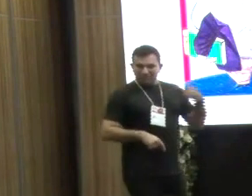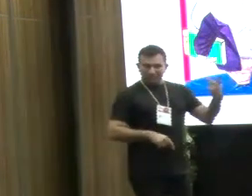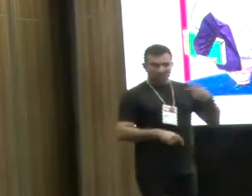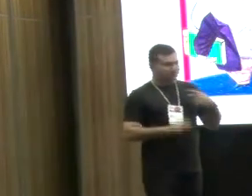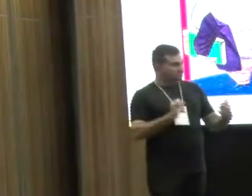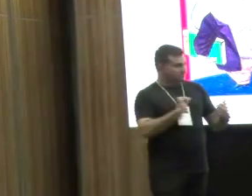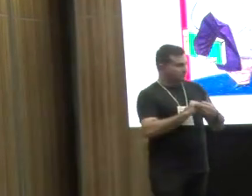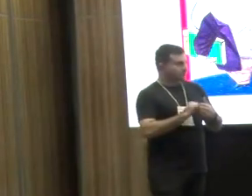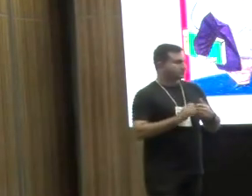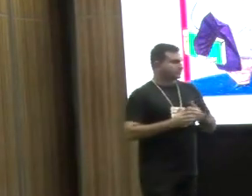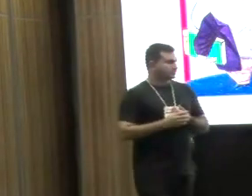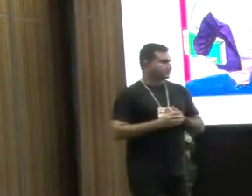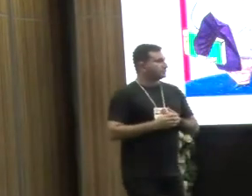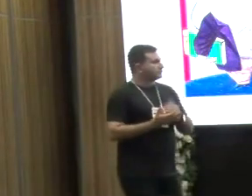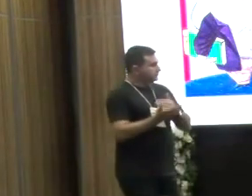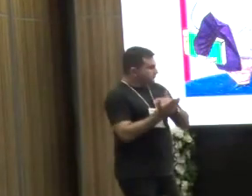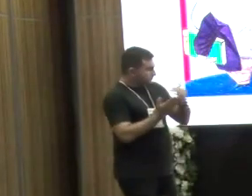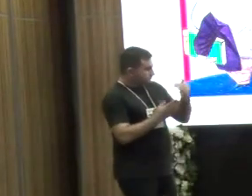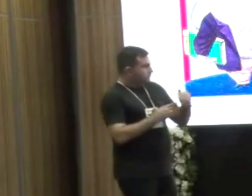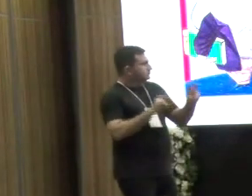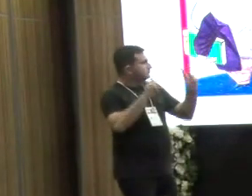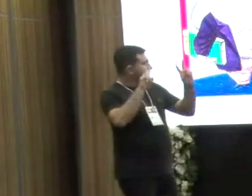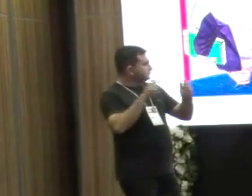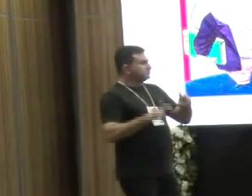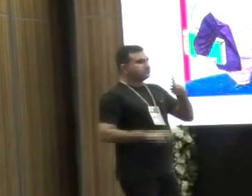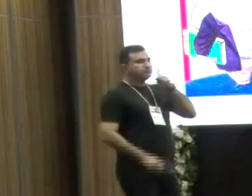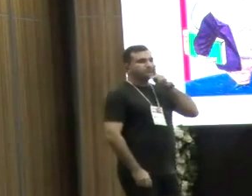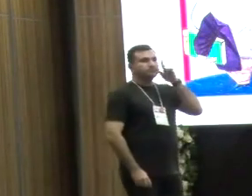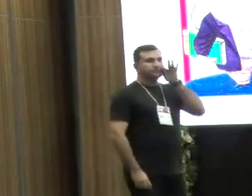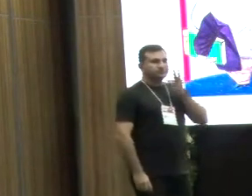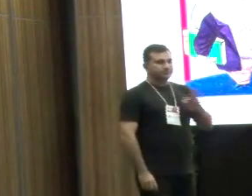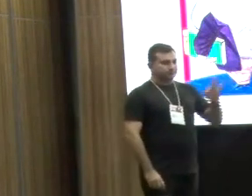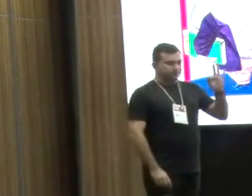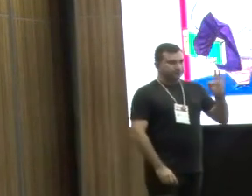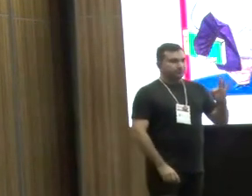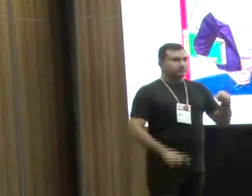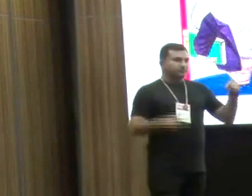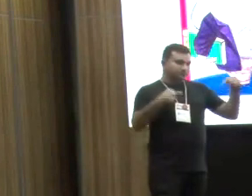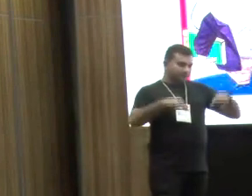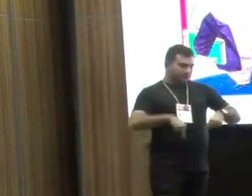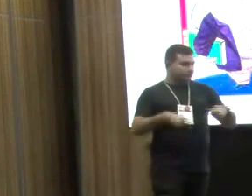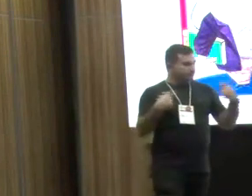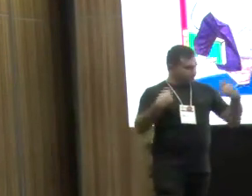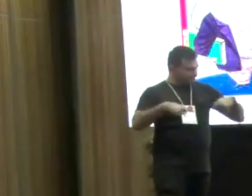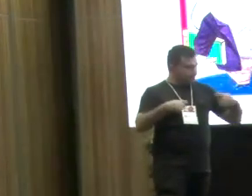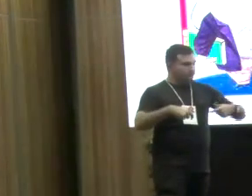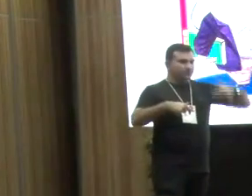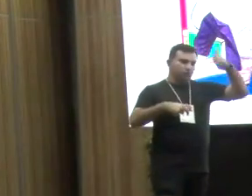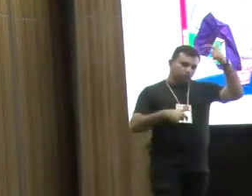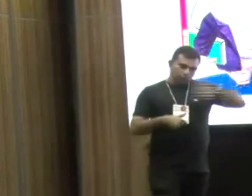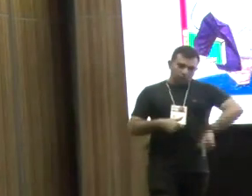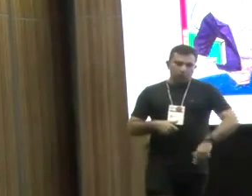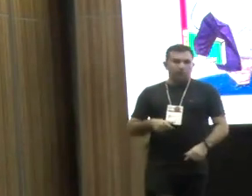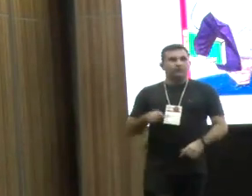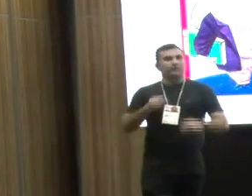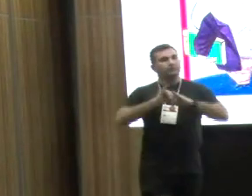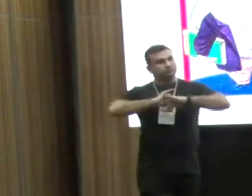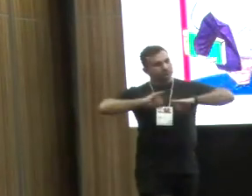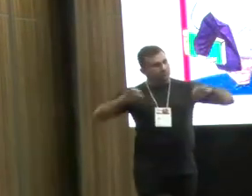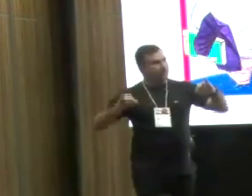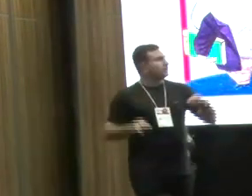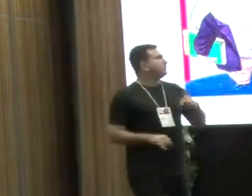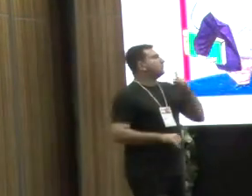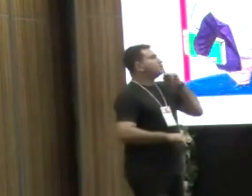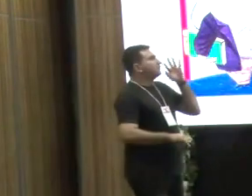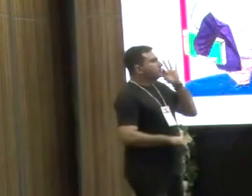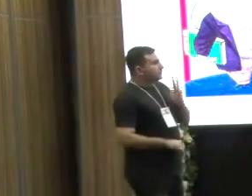E a gente começou com Paulo Freire. E é necessário reafirmar Paulo Freire. Por quê?